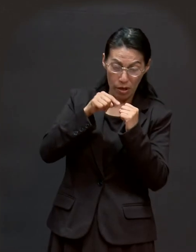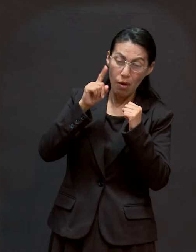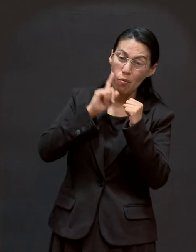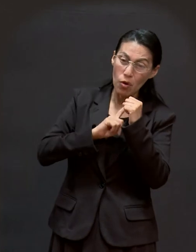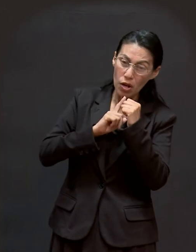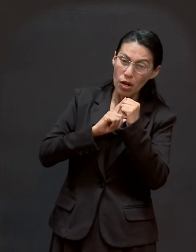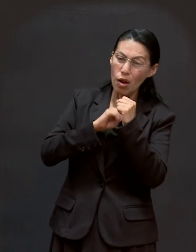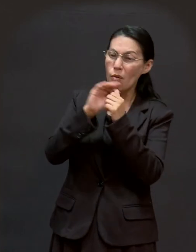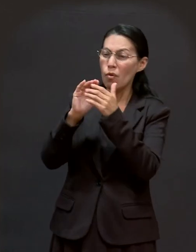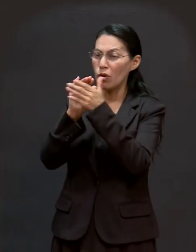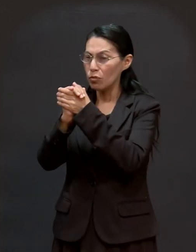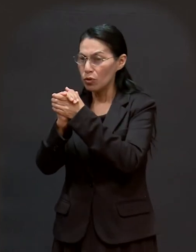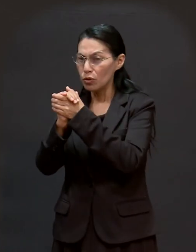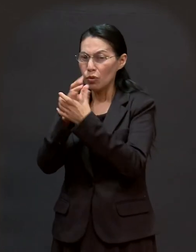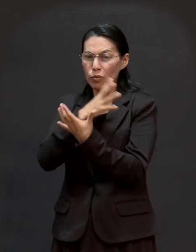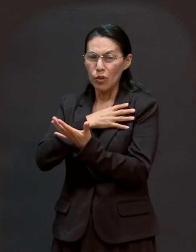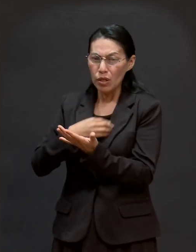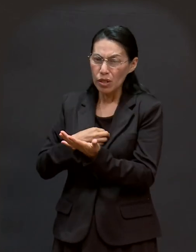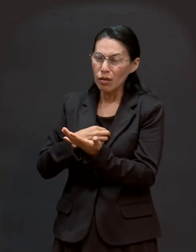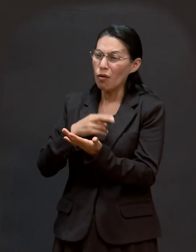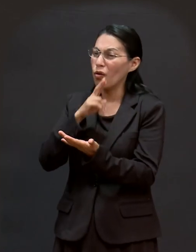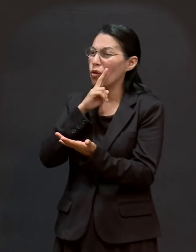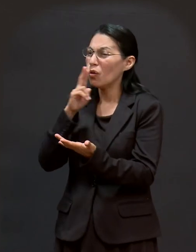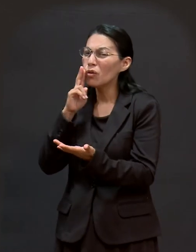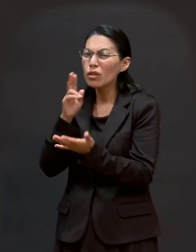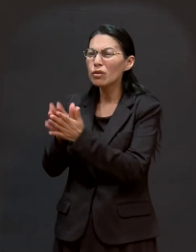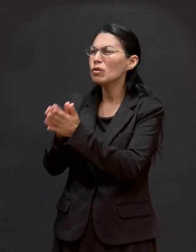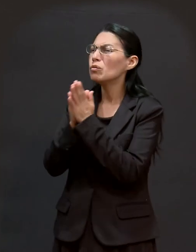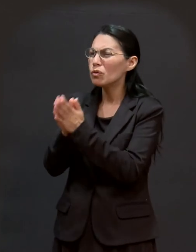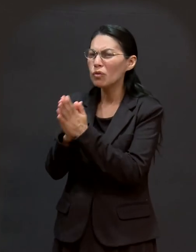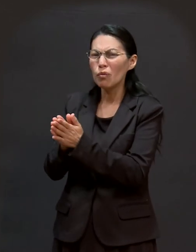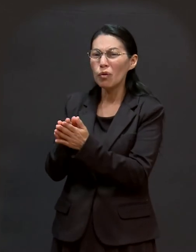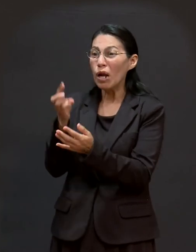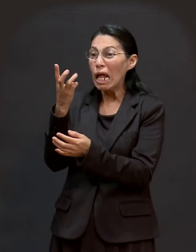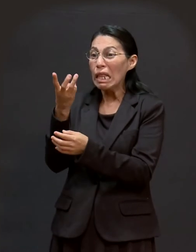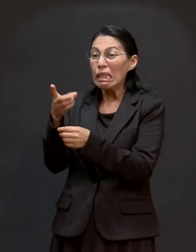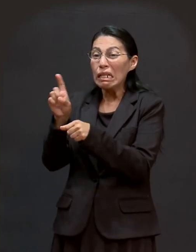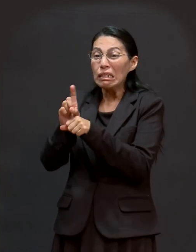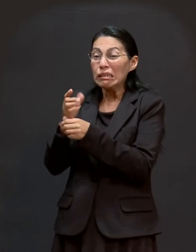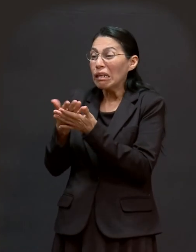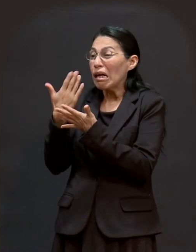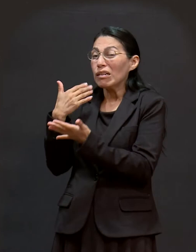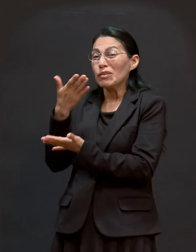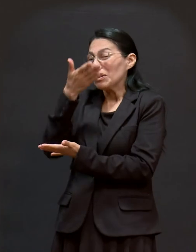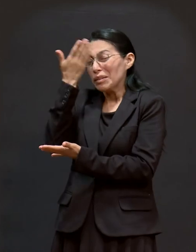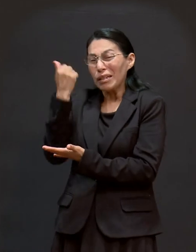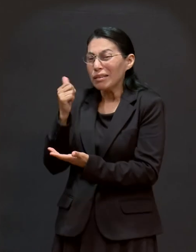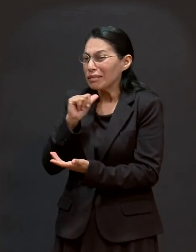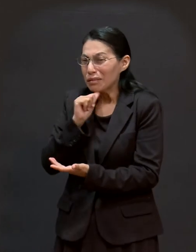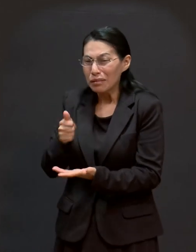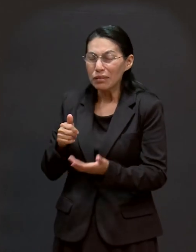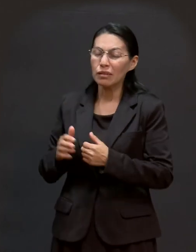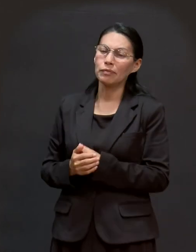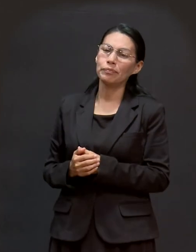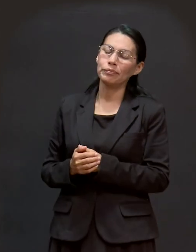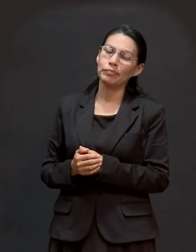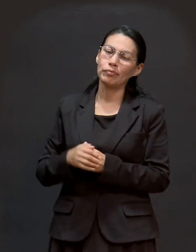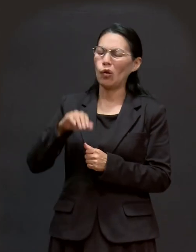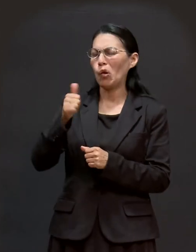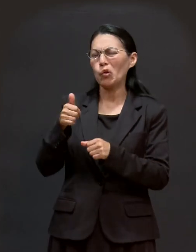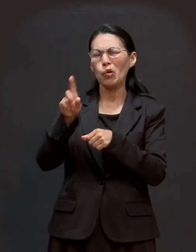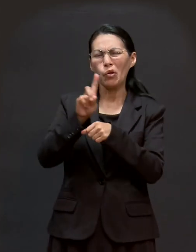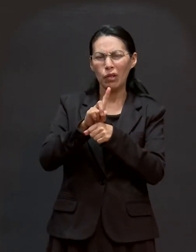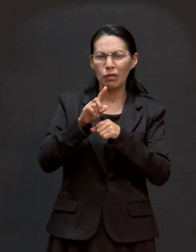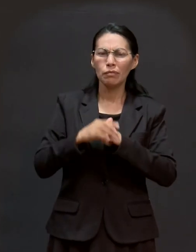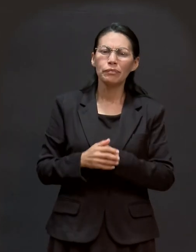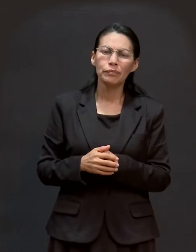pidiendo al señor que hiciera el milagro de que aparecieran aunque por lo menos hubiera noticias porque tenía tres días sin saber nada al día siguiente